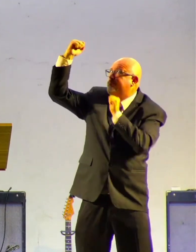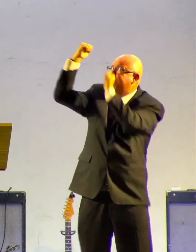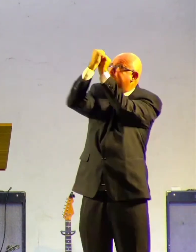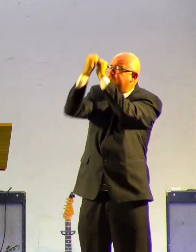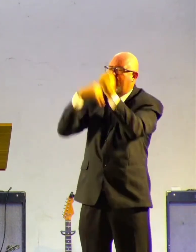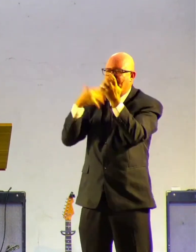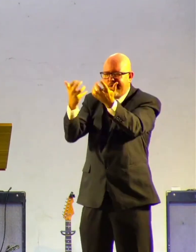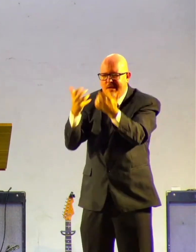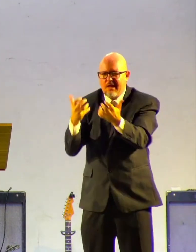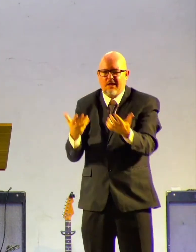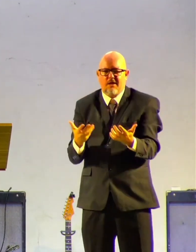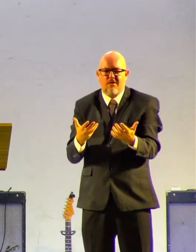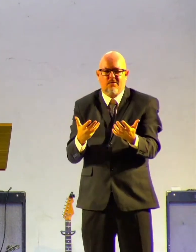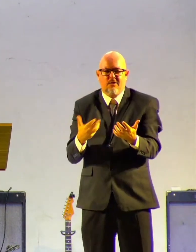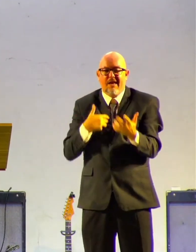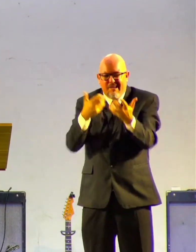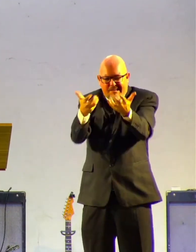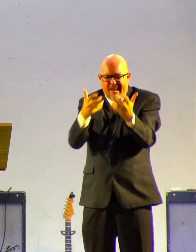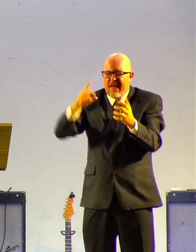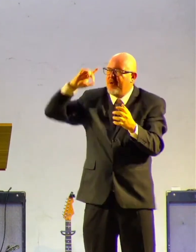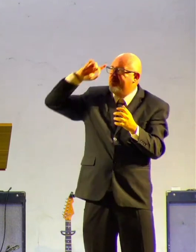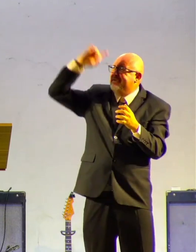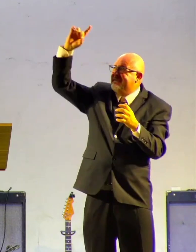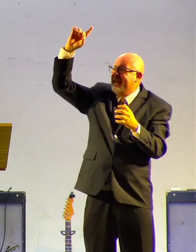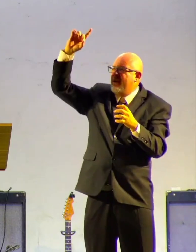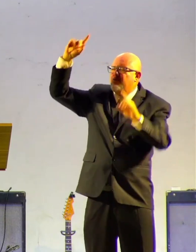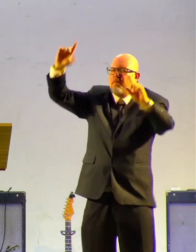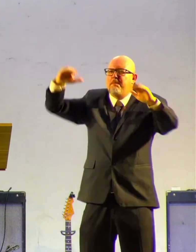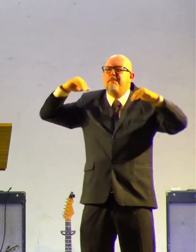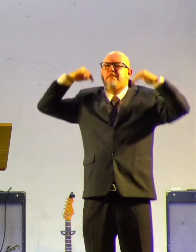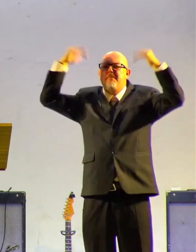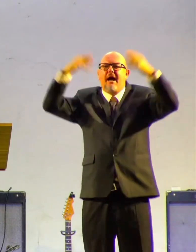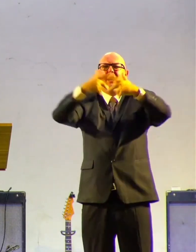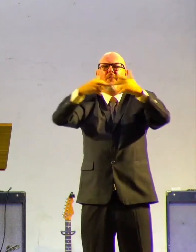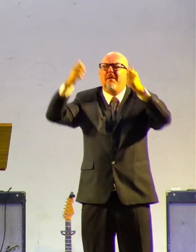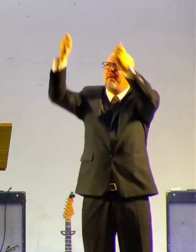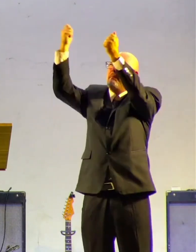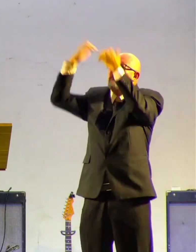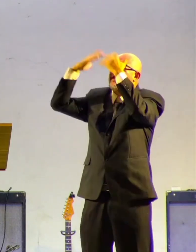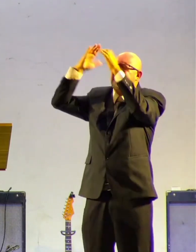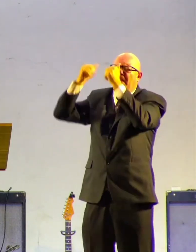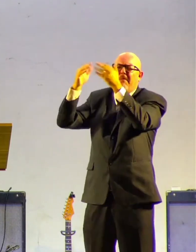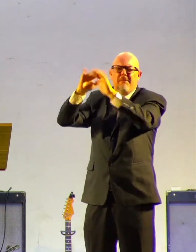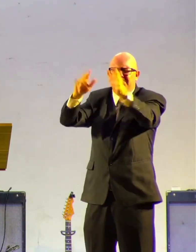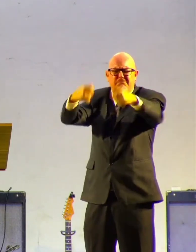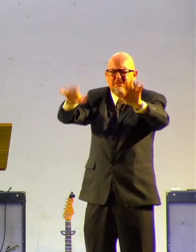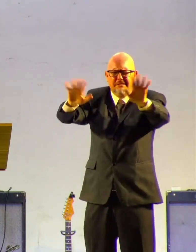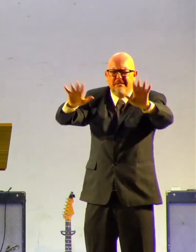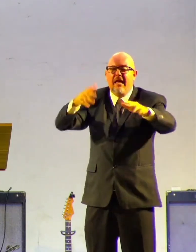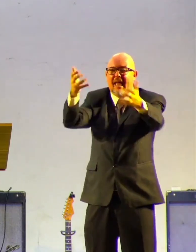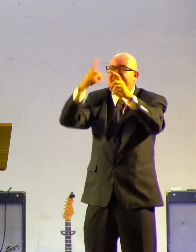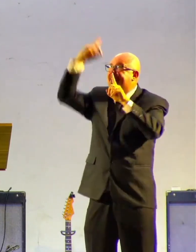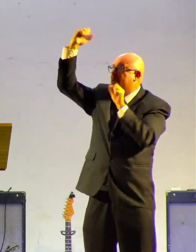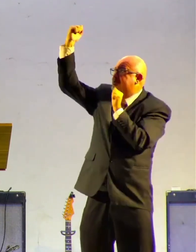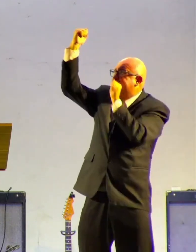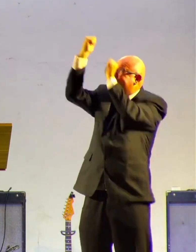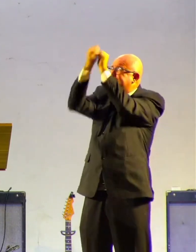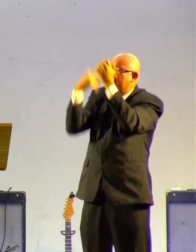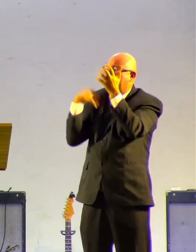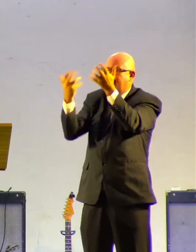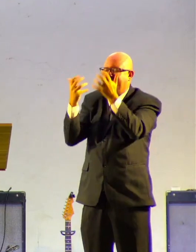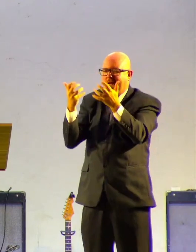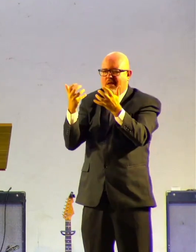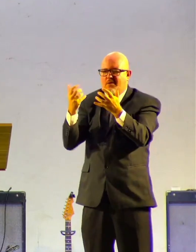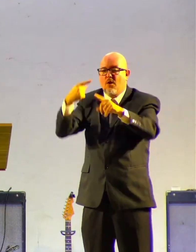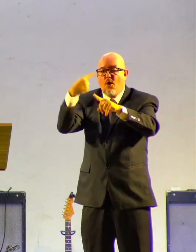Avivamento é quando a igreja quer Deus muito mais do que as bênçãos de Deus. É por isso, irmãos, que nunca